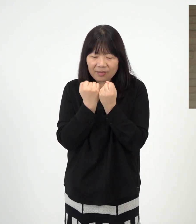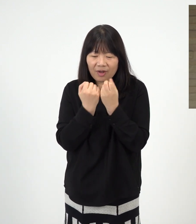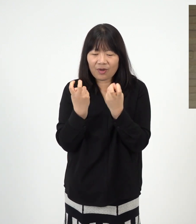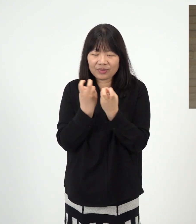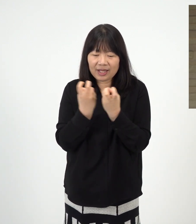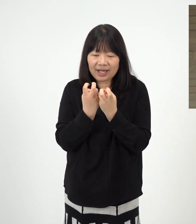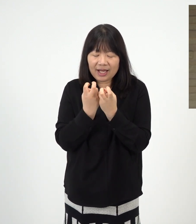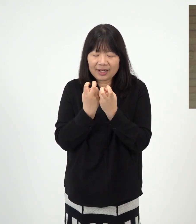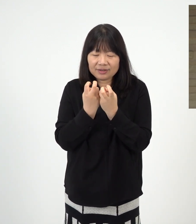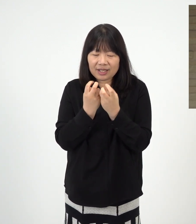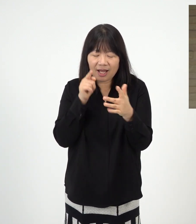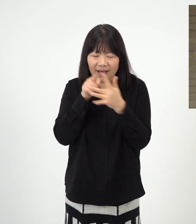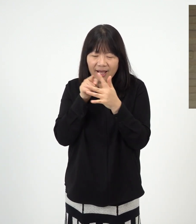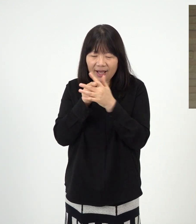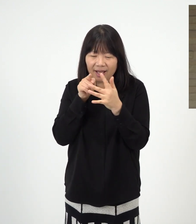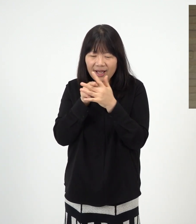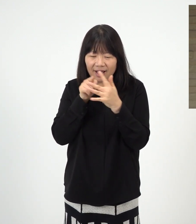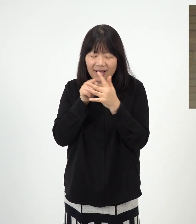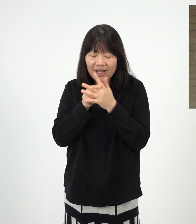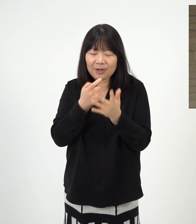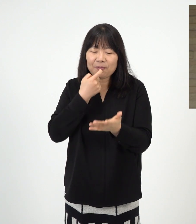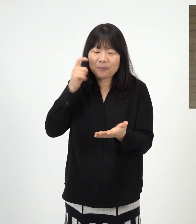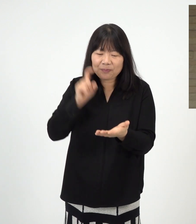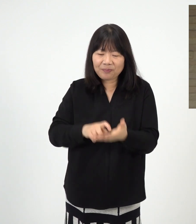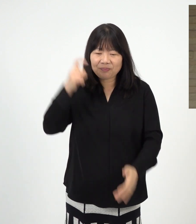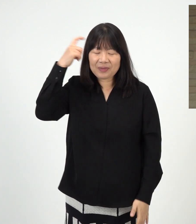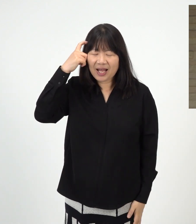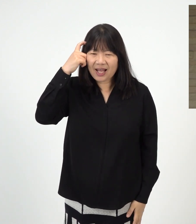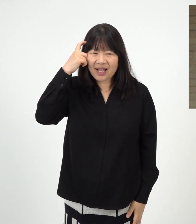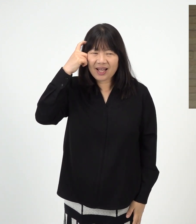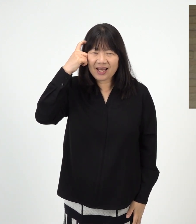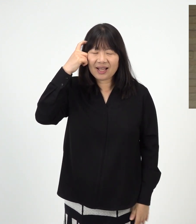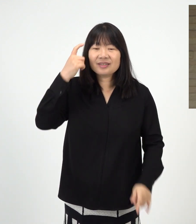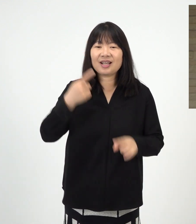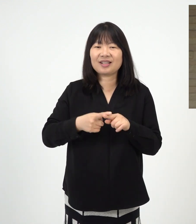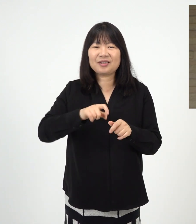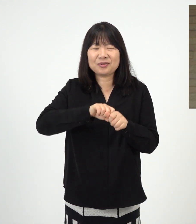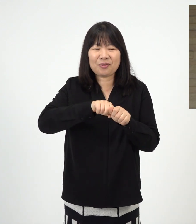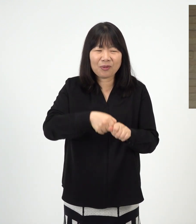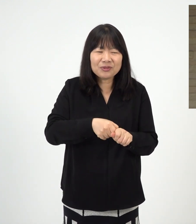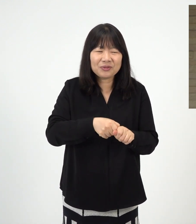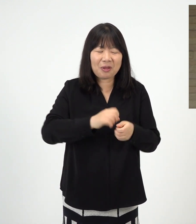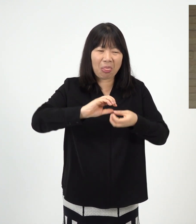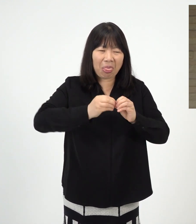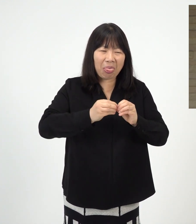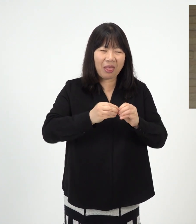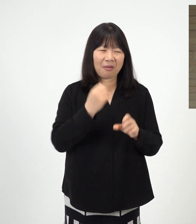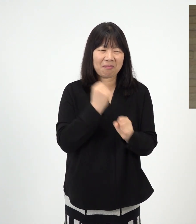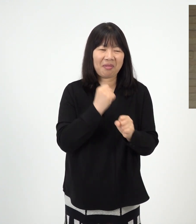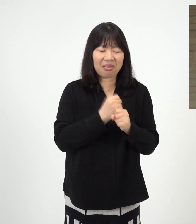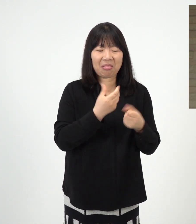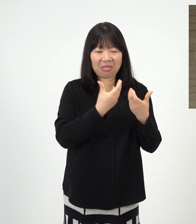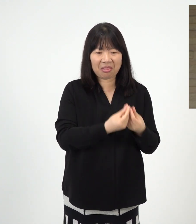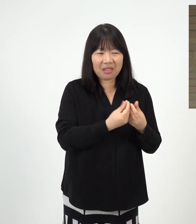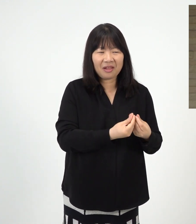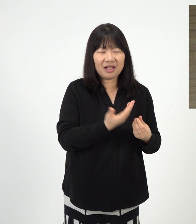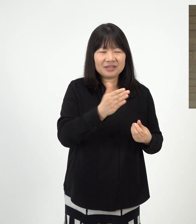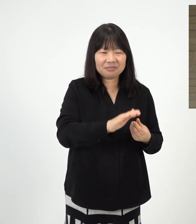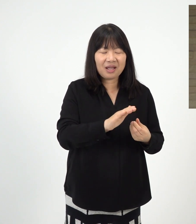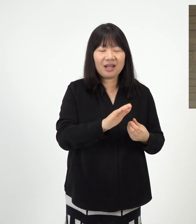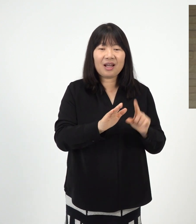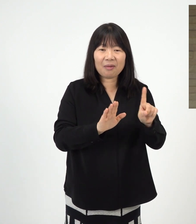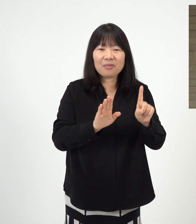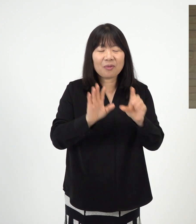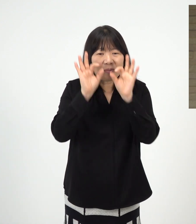이렇게 쏙쏙 들어올까 하다가 어거지 예정이긴 하지만 한번 들어보세요.